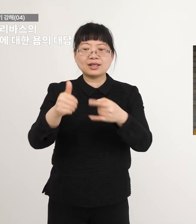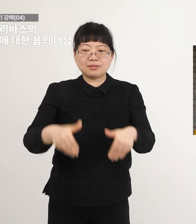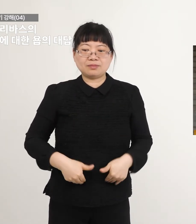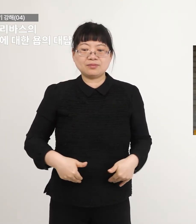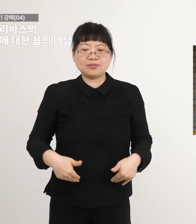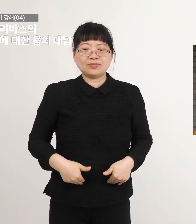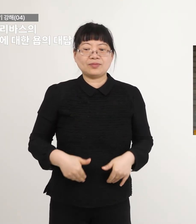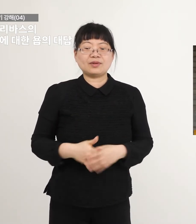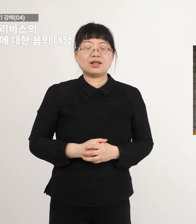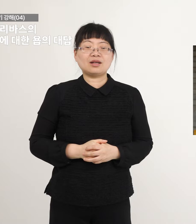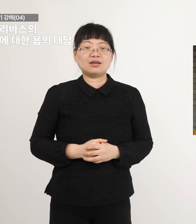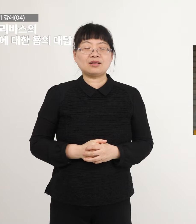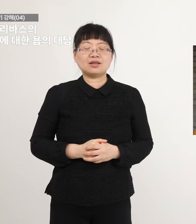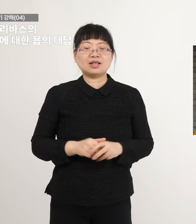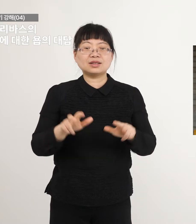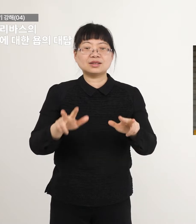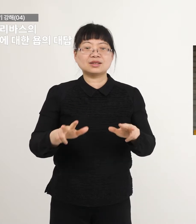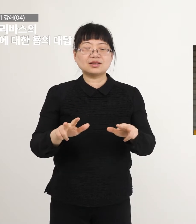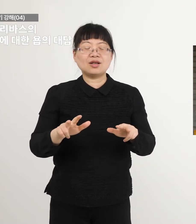필요하지. 안 그래도